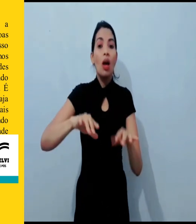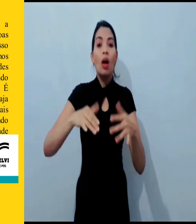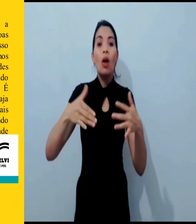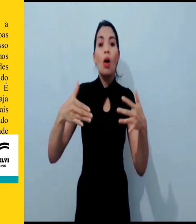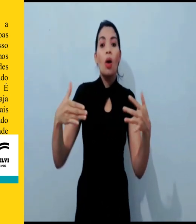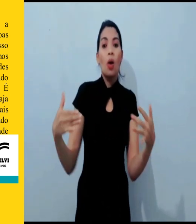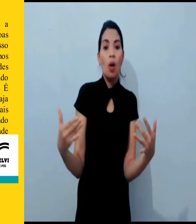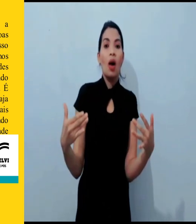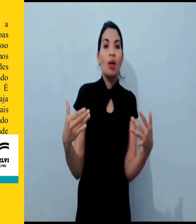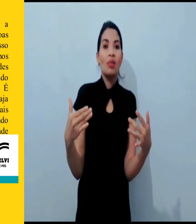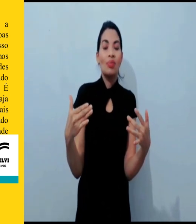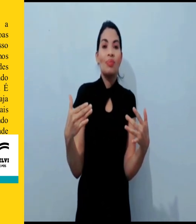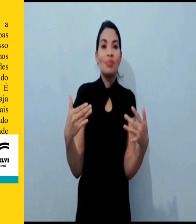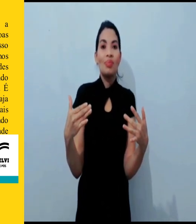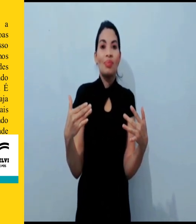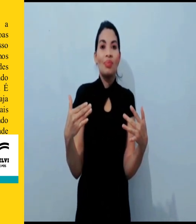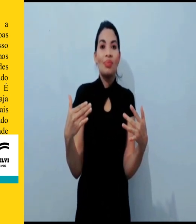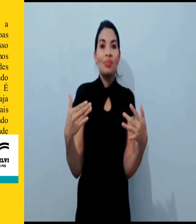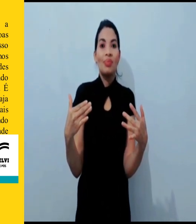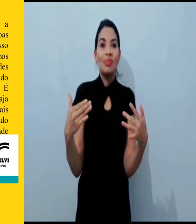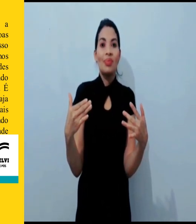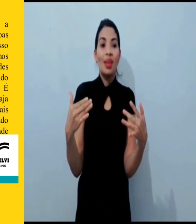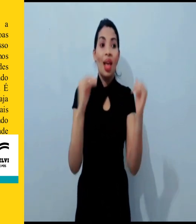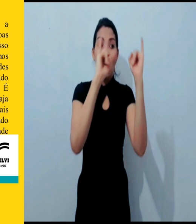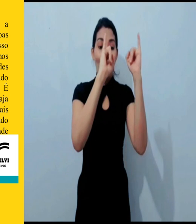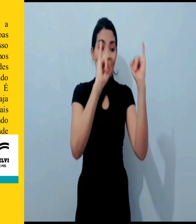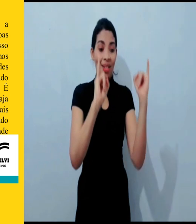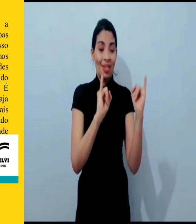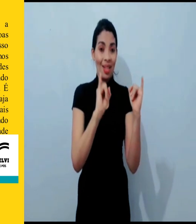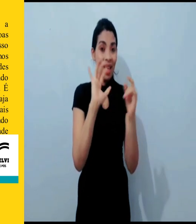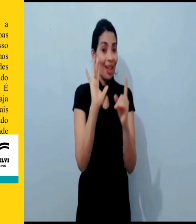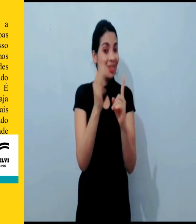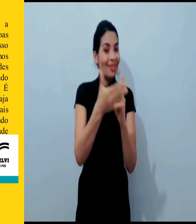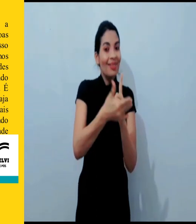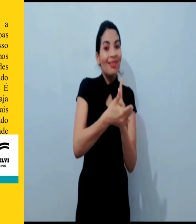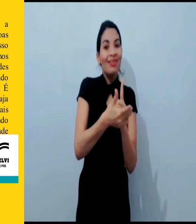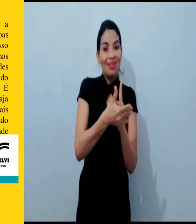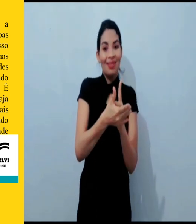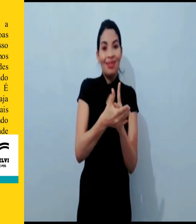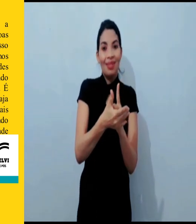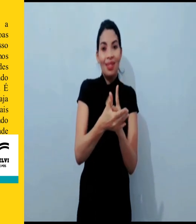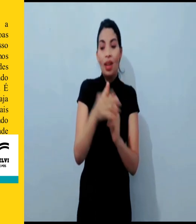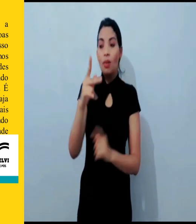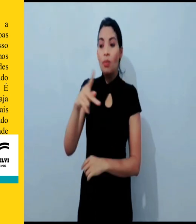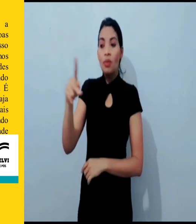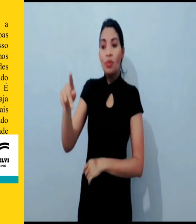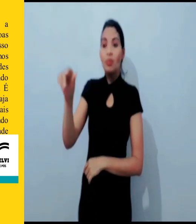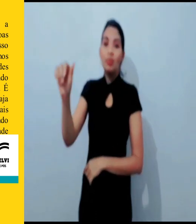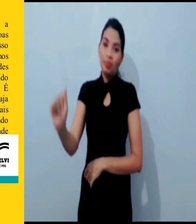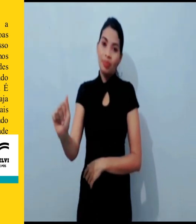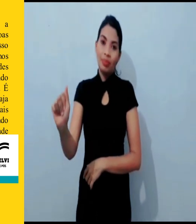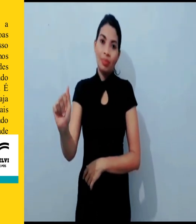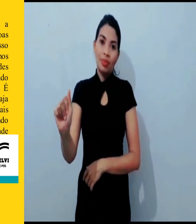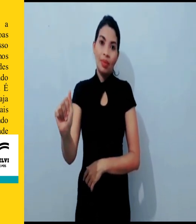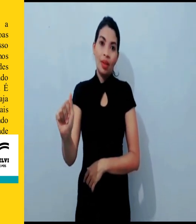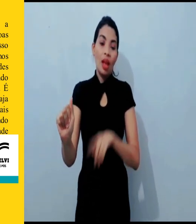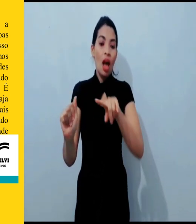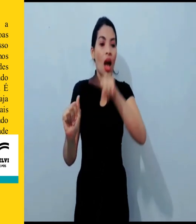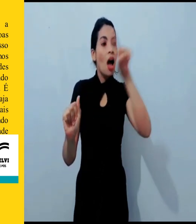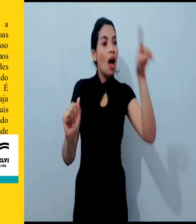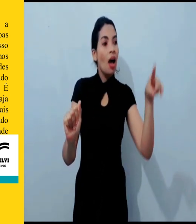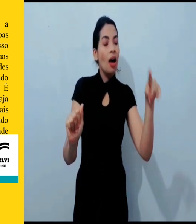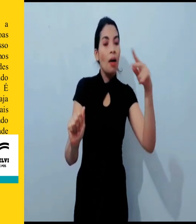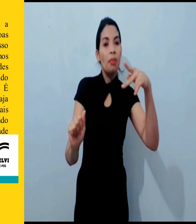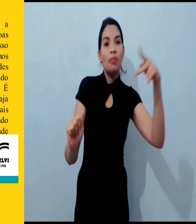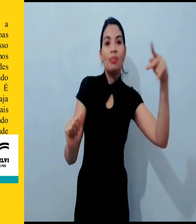tomaram a decisão de preservar suas identidades, os quais classificamos como professora A e